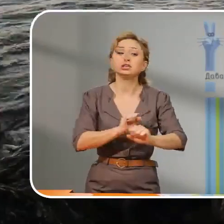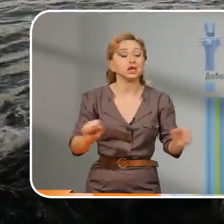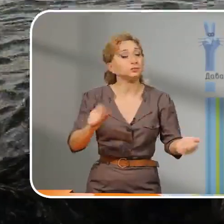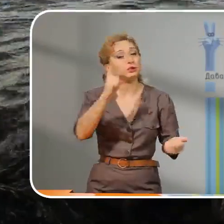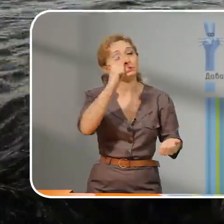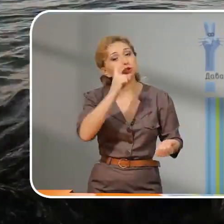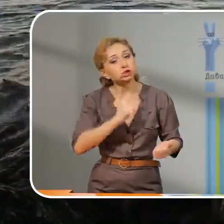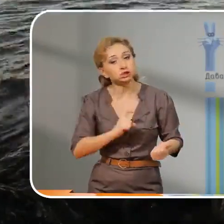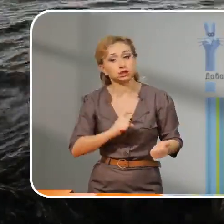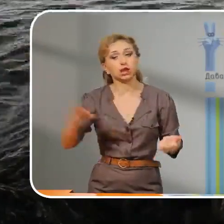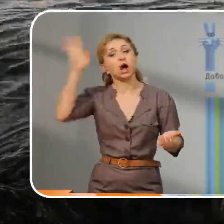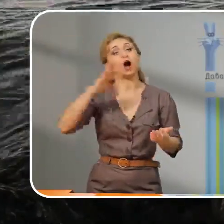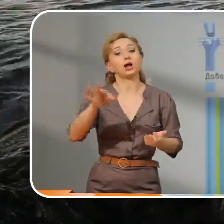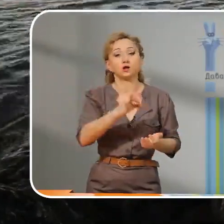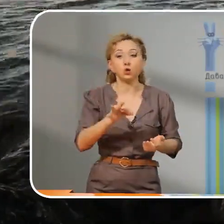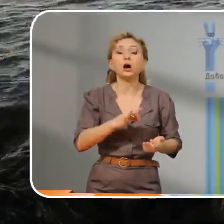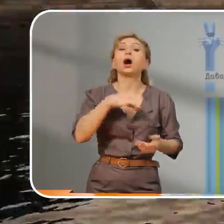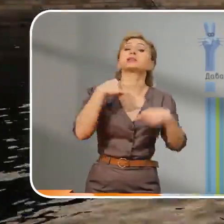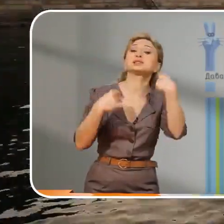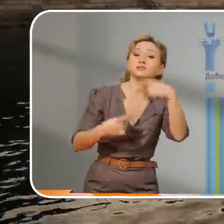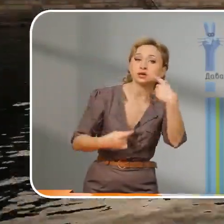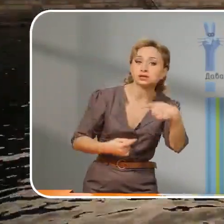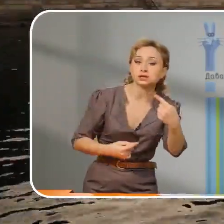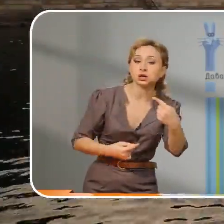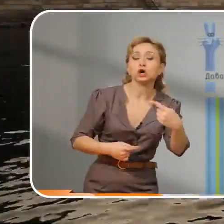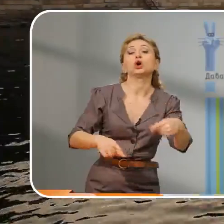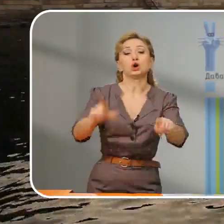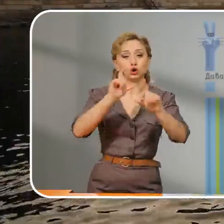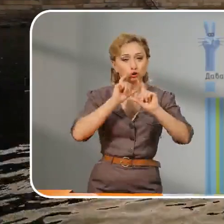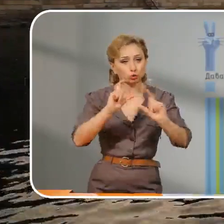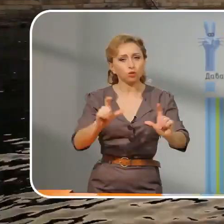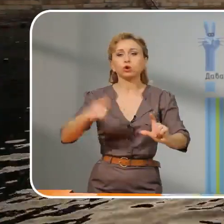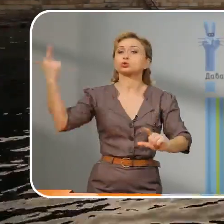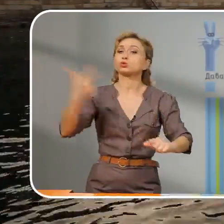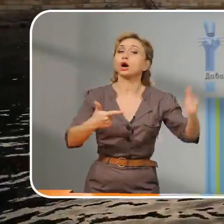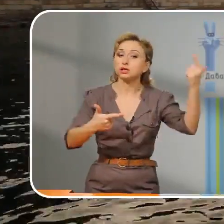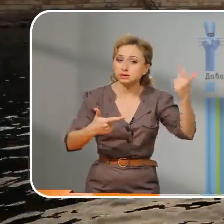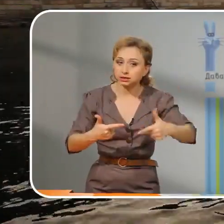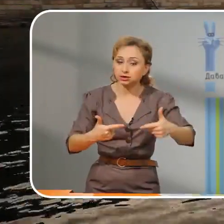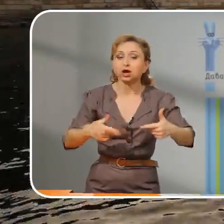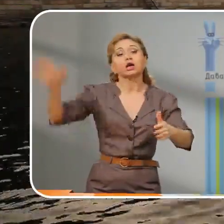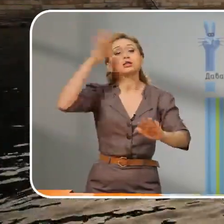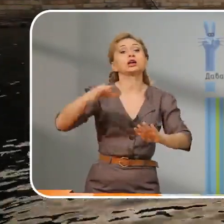Нельзя пренебрежительно о нем отзываться, громко ругаться на